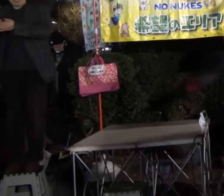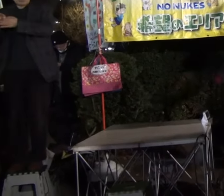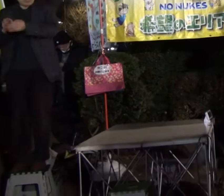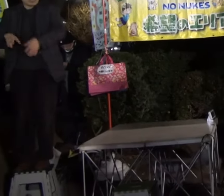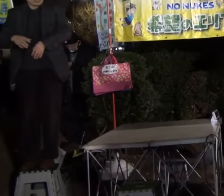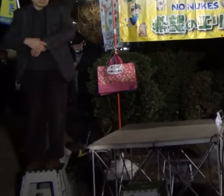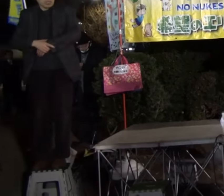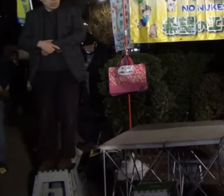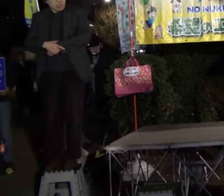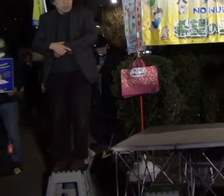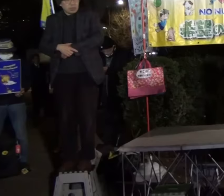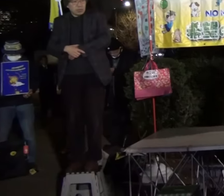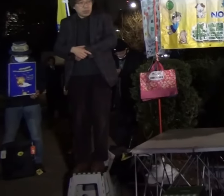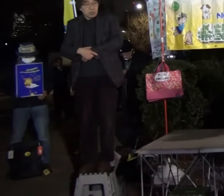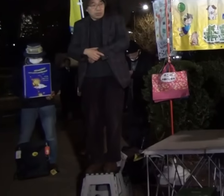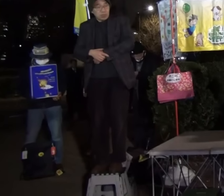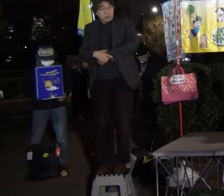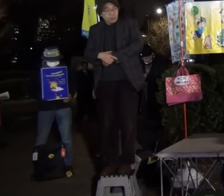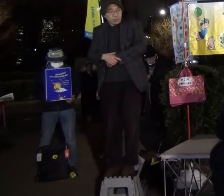お願いします。